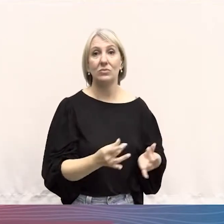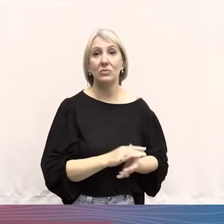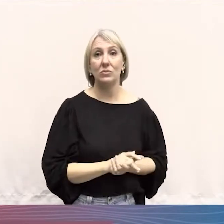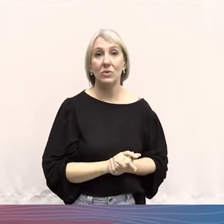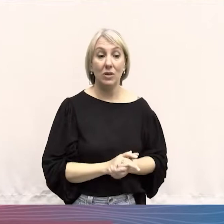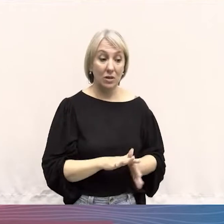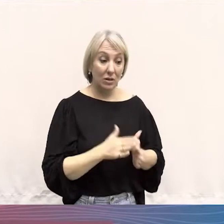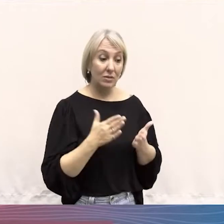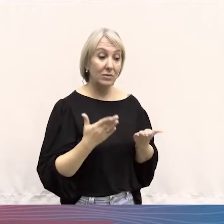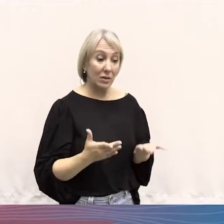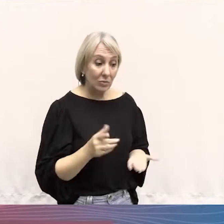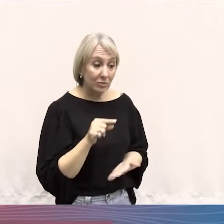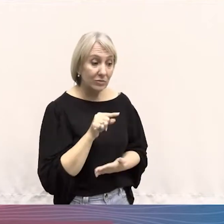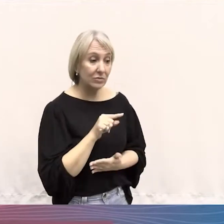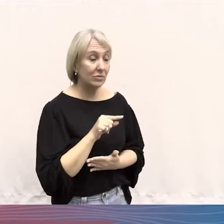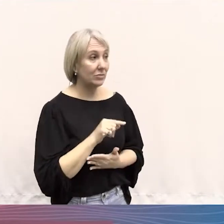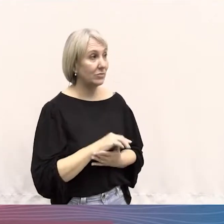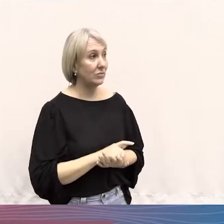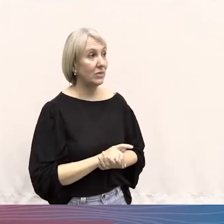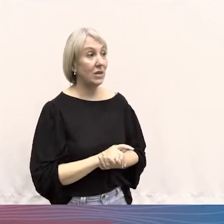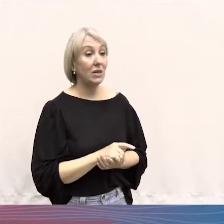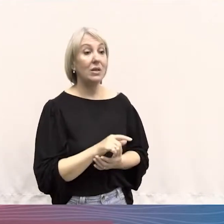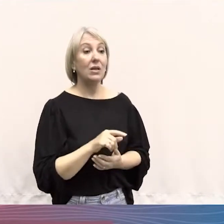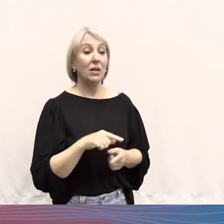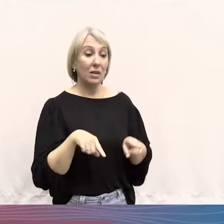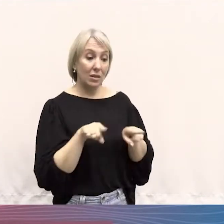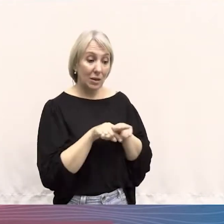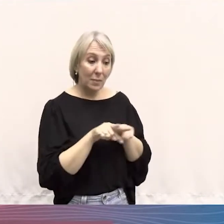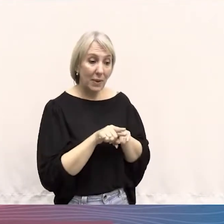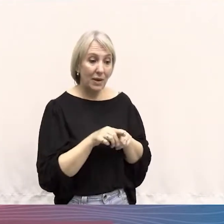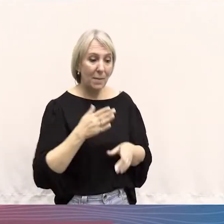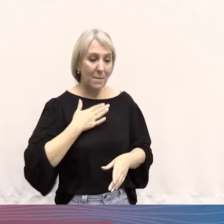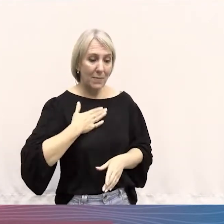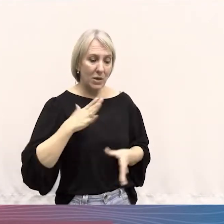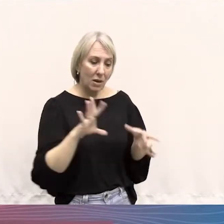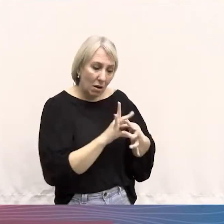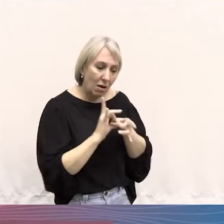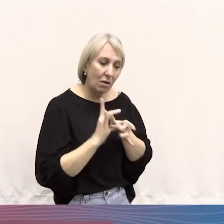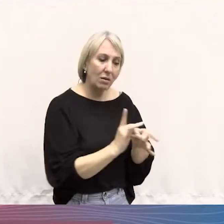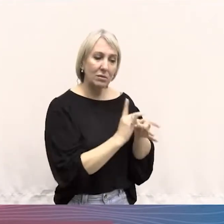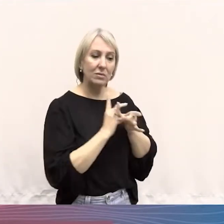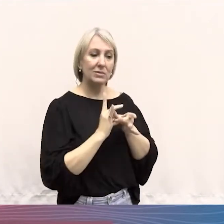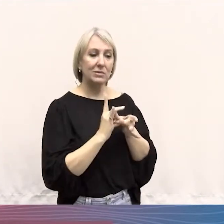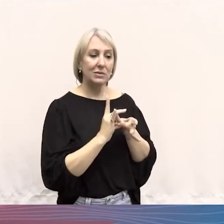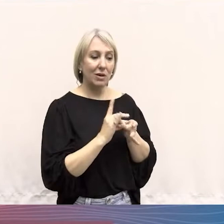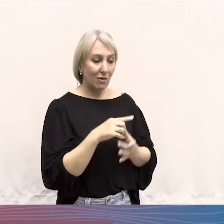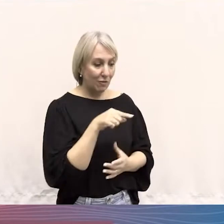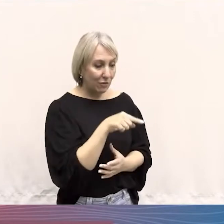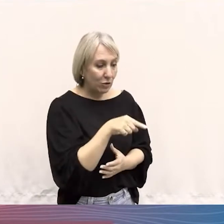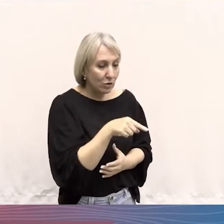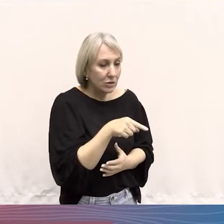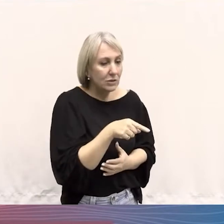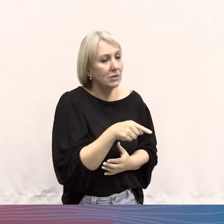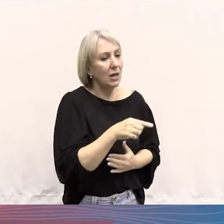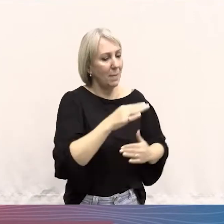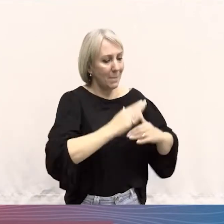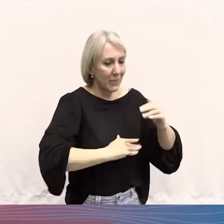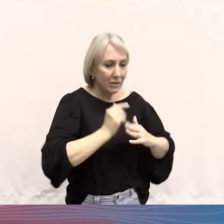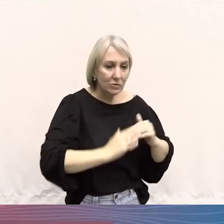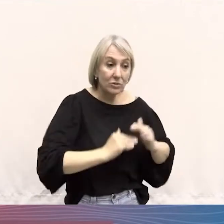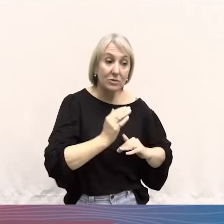Então sereis, não, e guardardes a minha aliança, que é ouvir a palavra do Senhor e